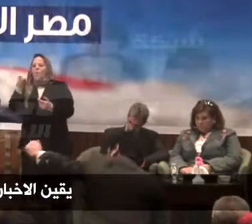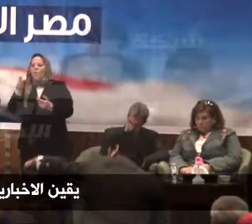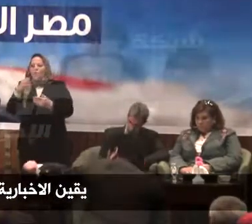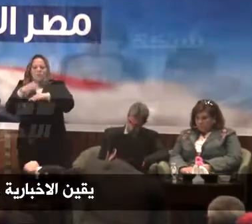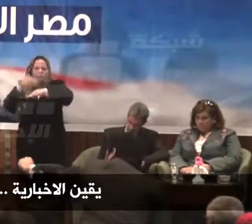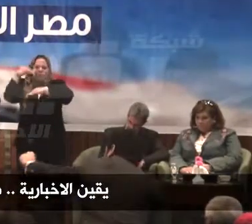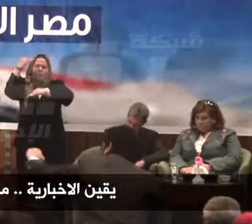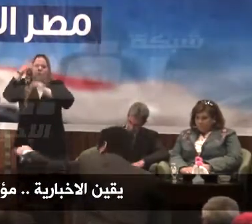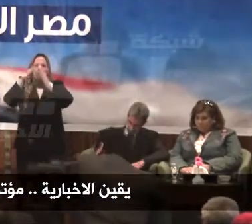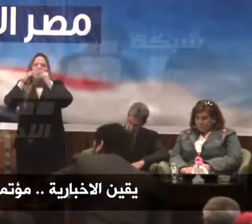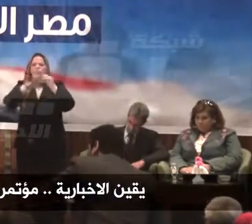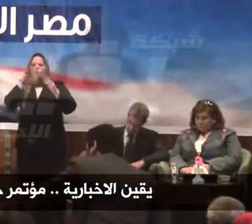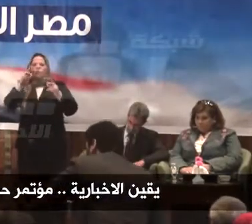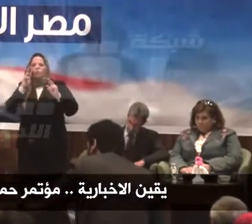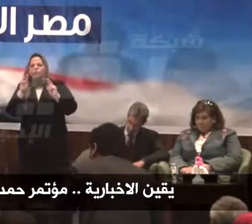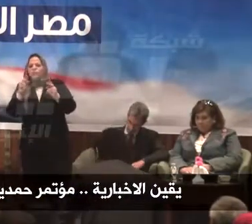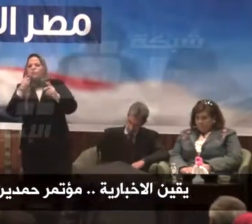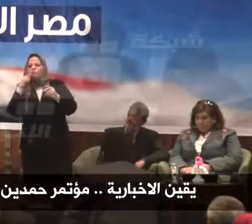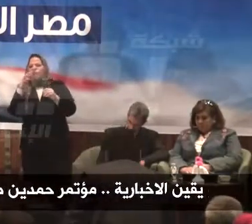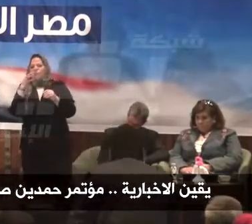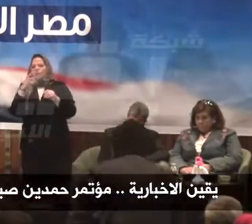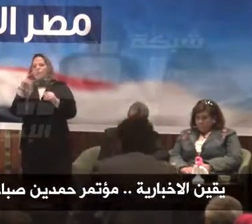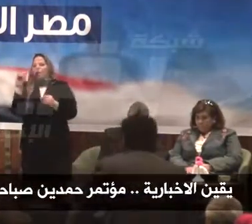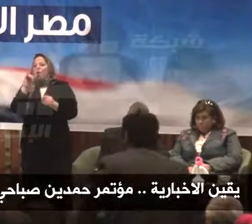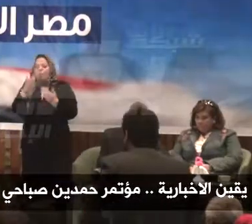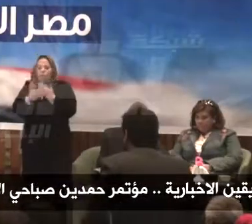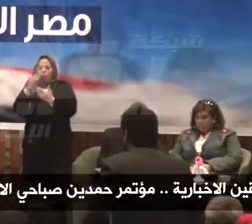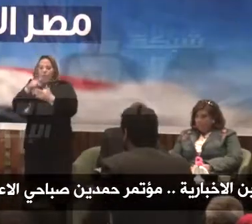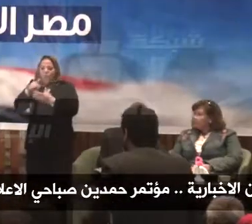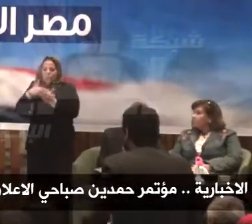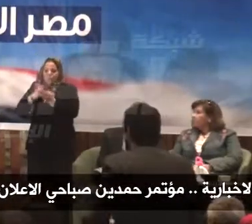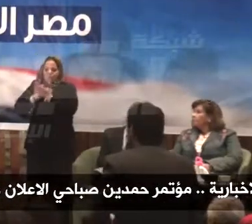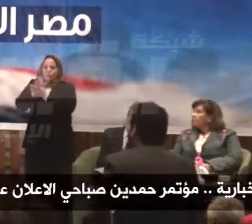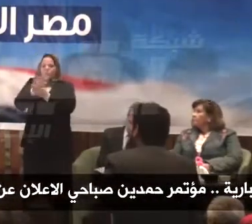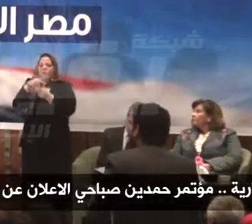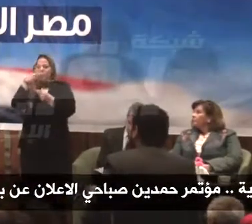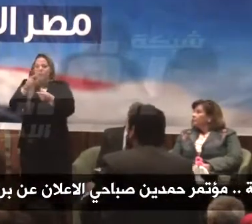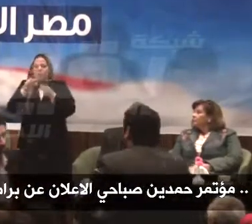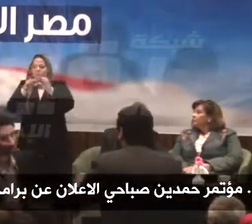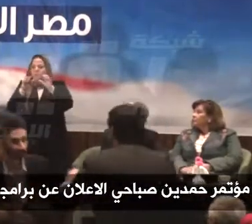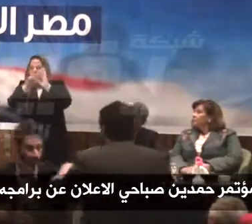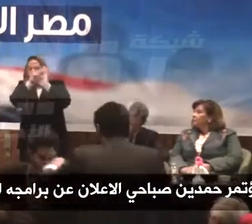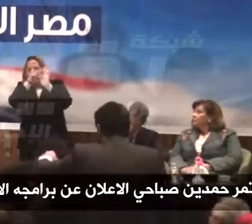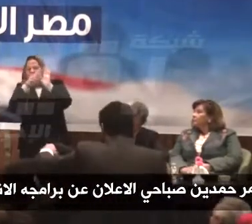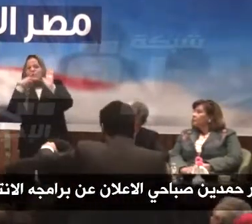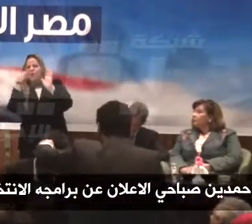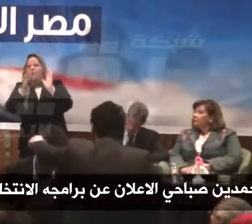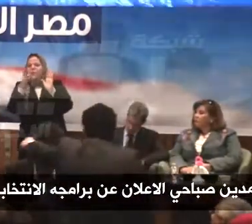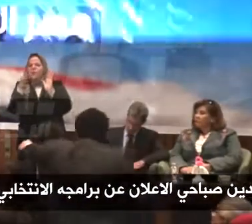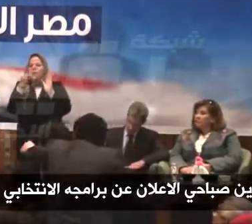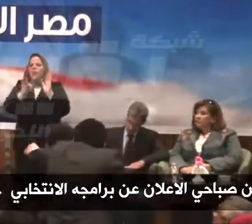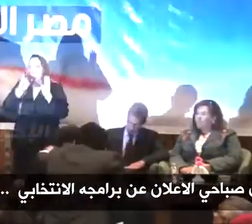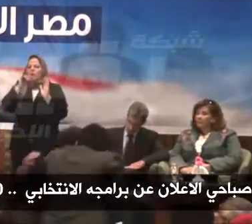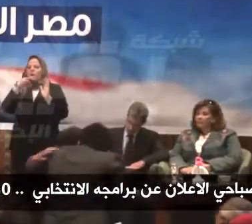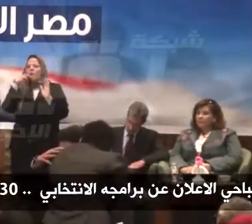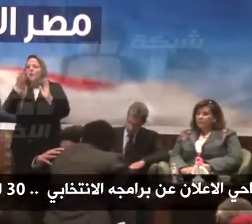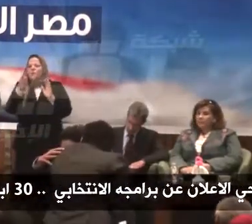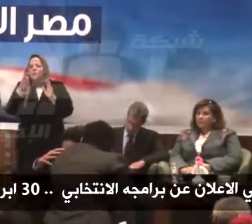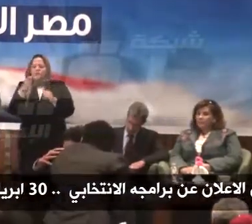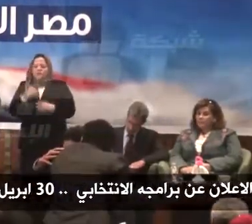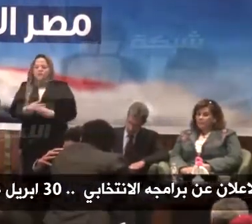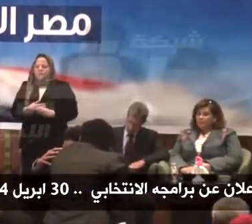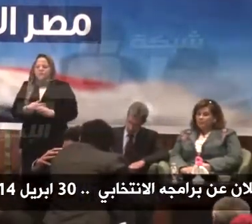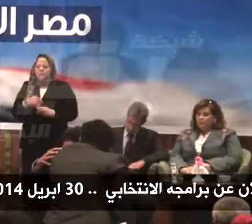تنتظره مصر منها. لكن قبل الدخول في هذا البرنامج نريد أن نقول